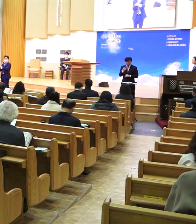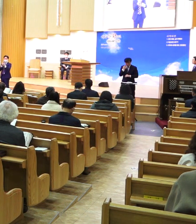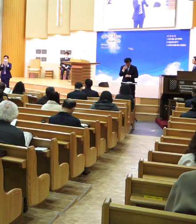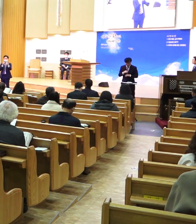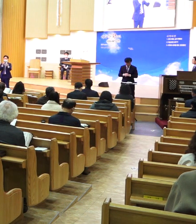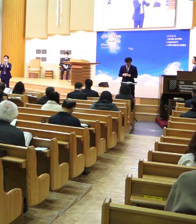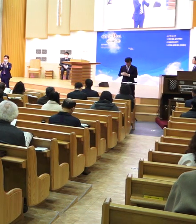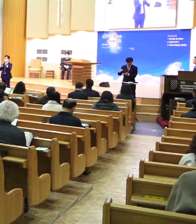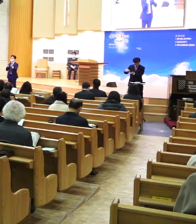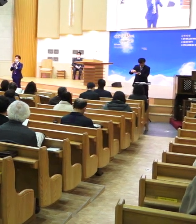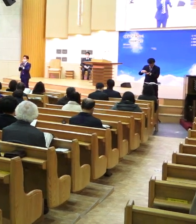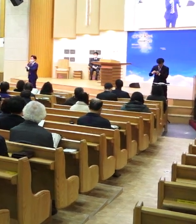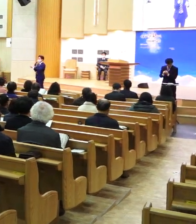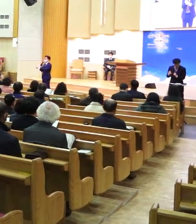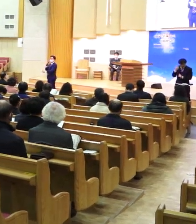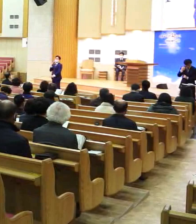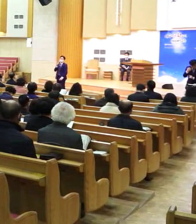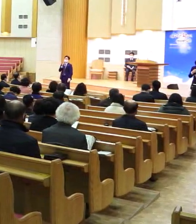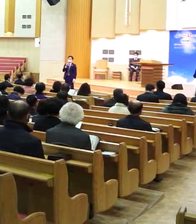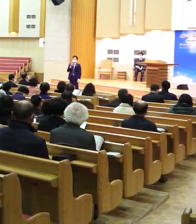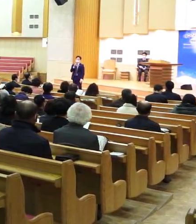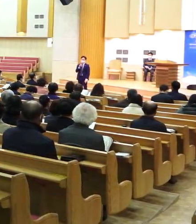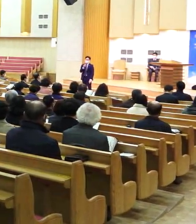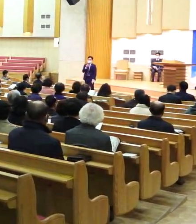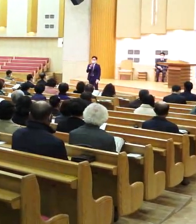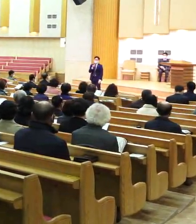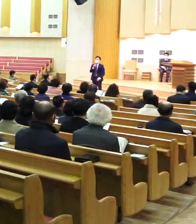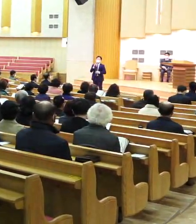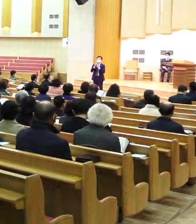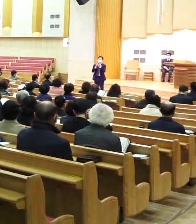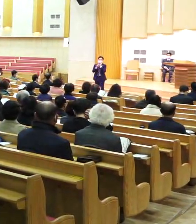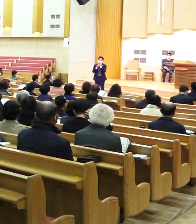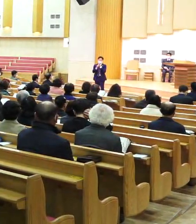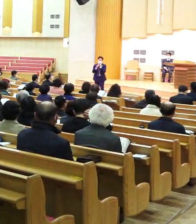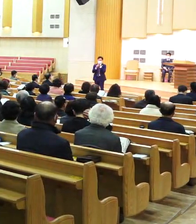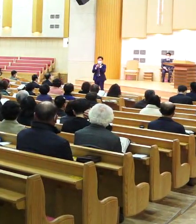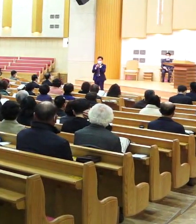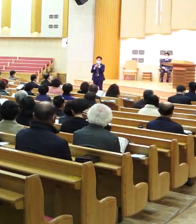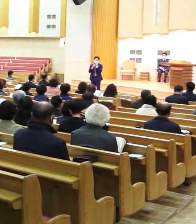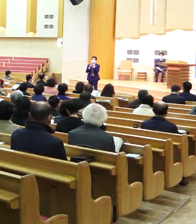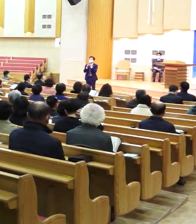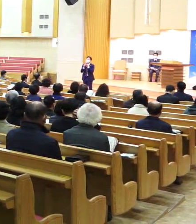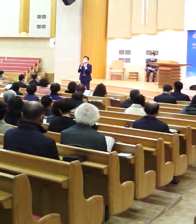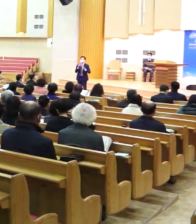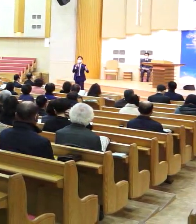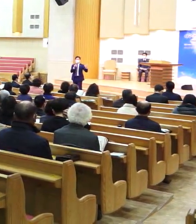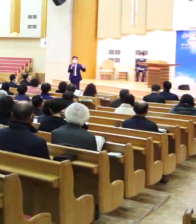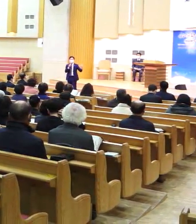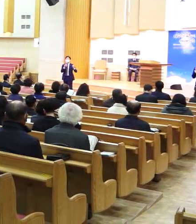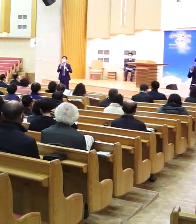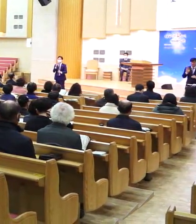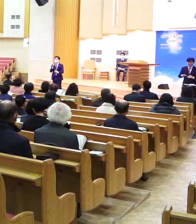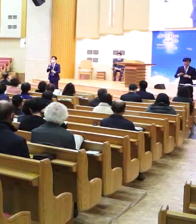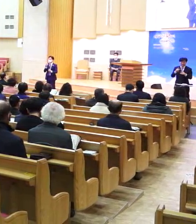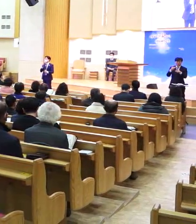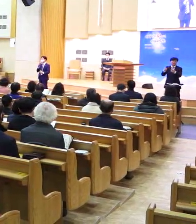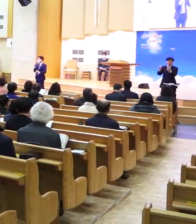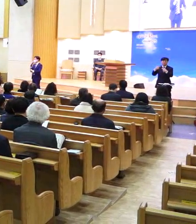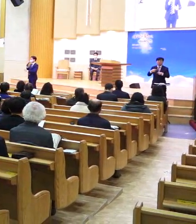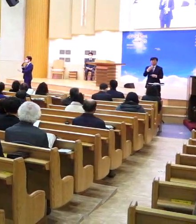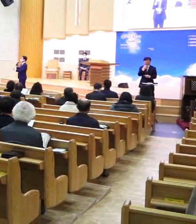왔어요. 교회는 어디 다니십니까? 했더니 저 교회 안 다니는데요. 그 문자도 왔습니다. 누군지 모르지만 그분이